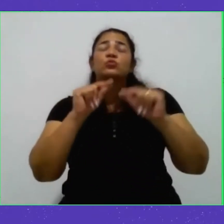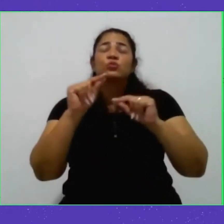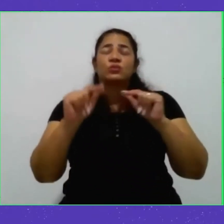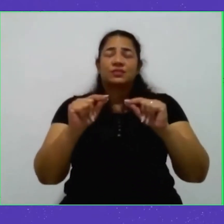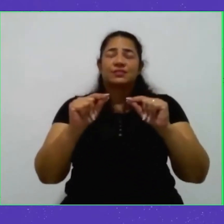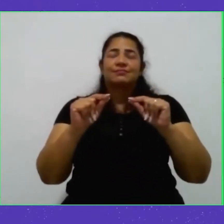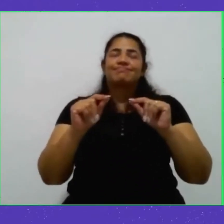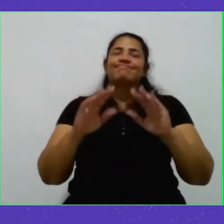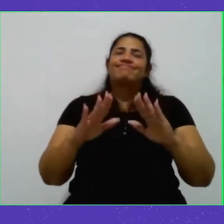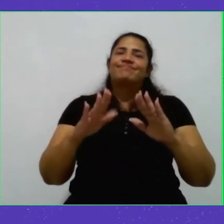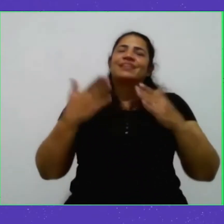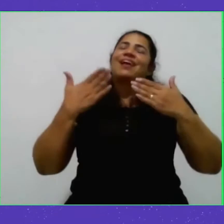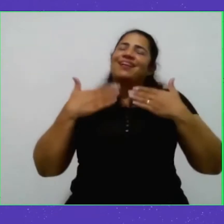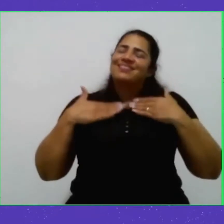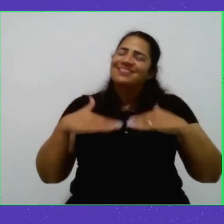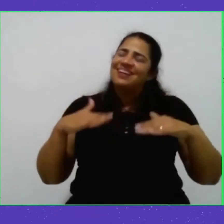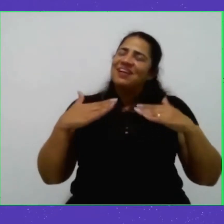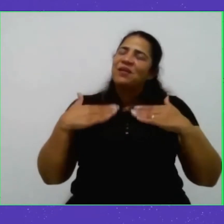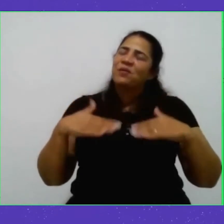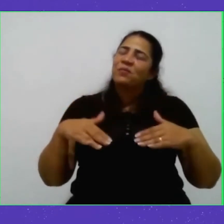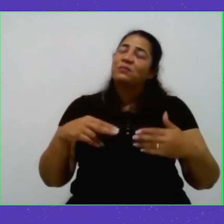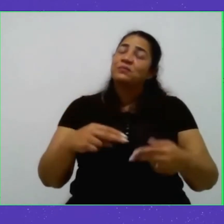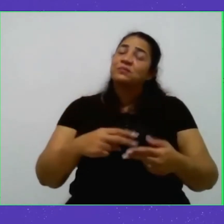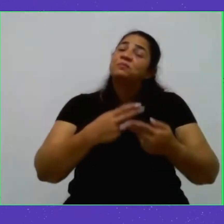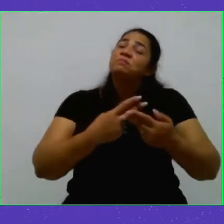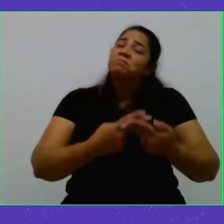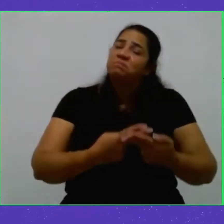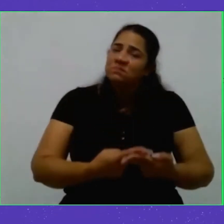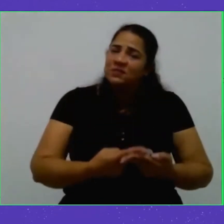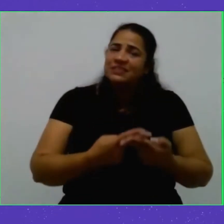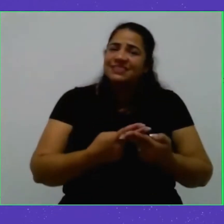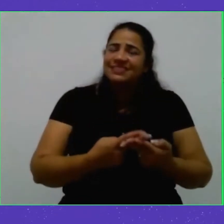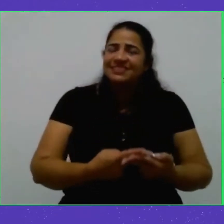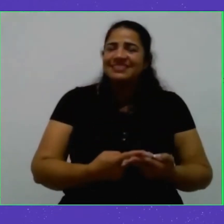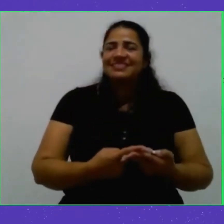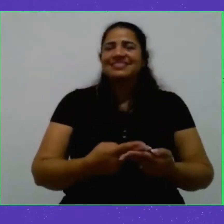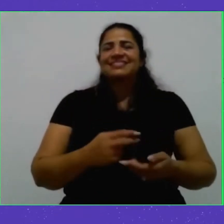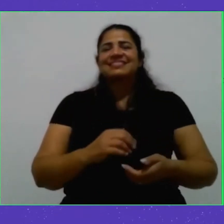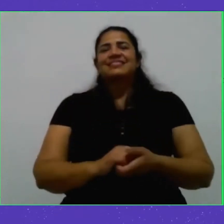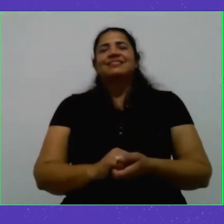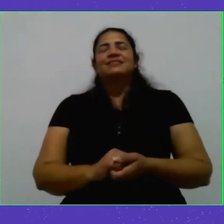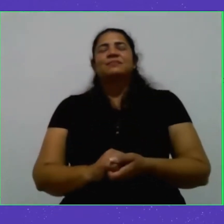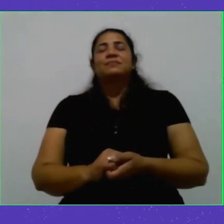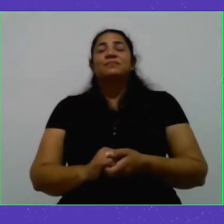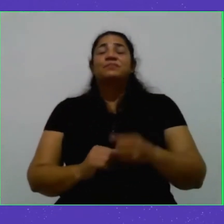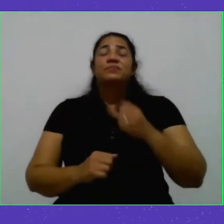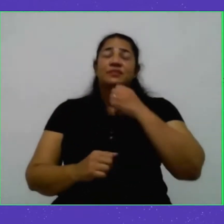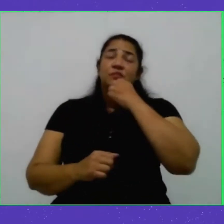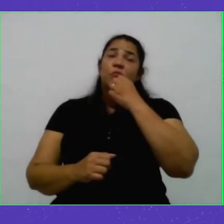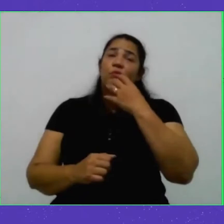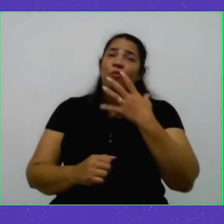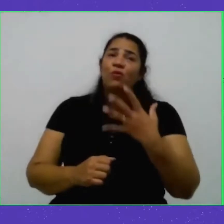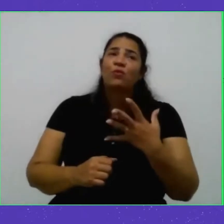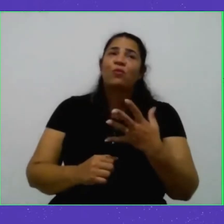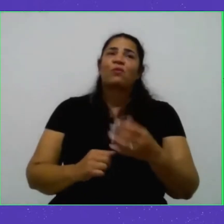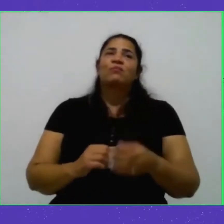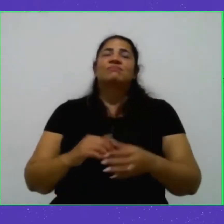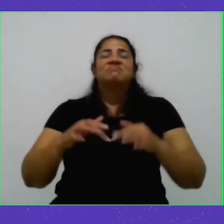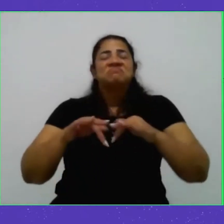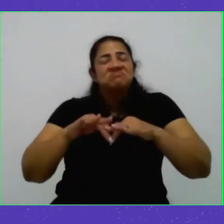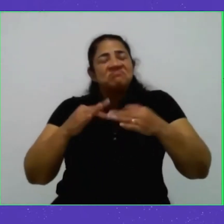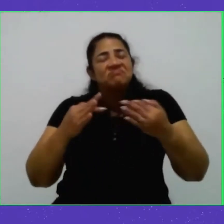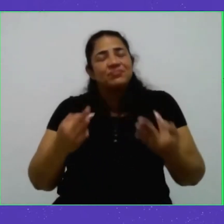que significa ser pacífico, gentil, dócil, humilde. Amém,